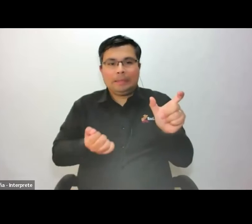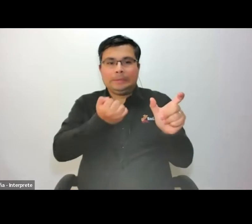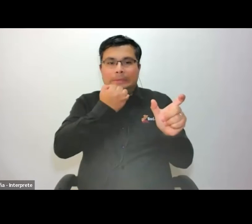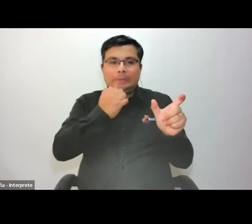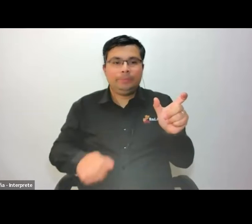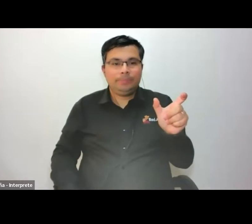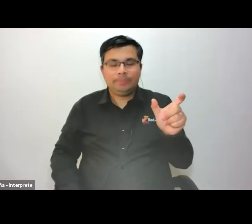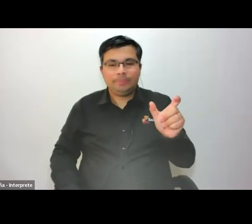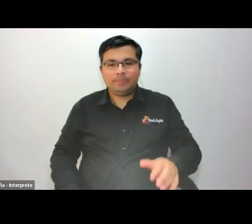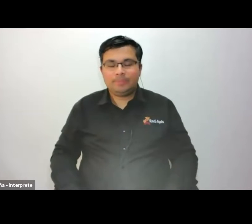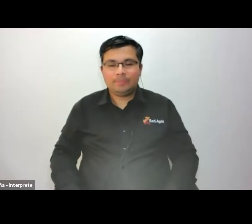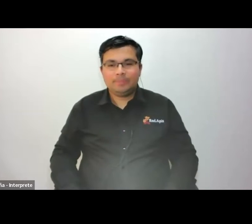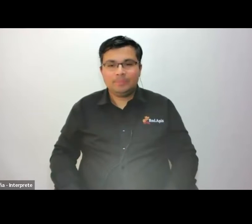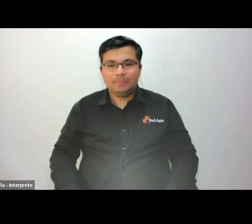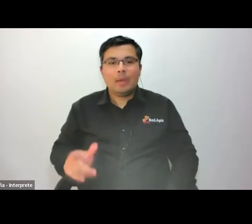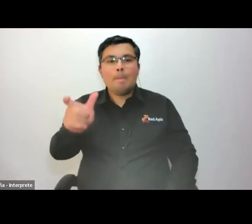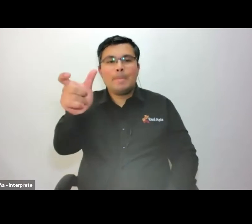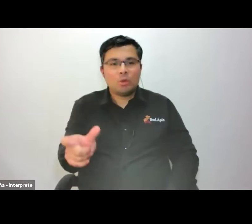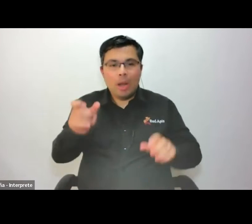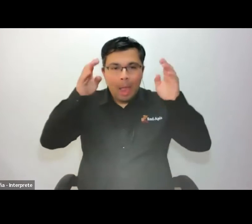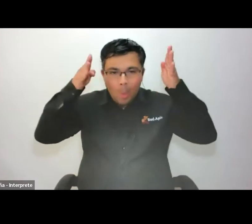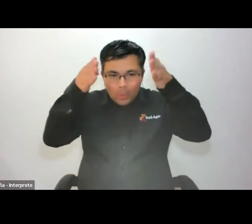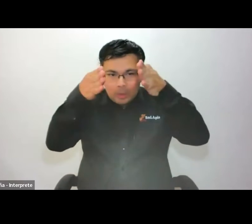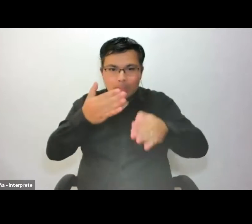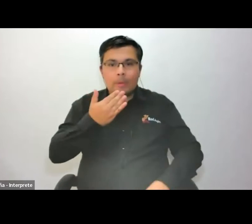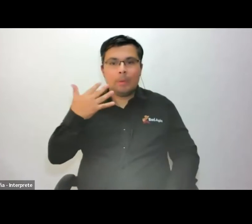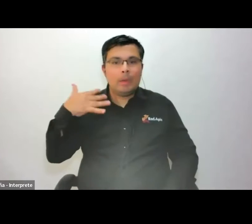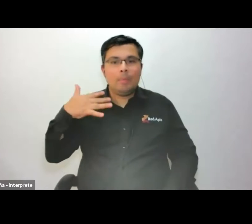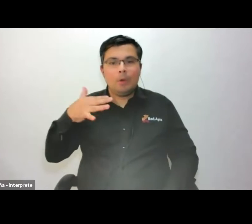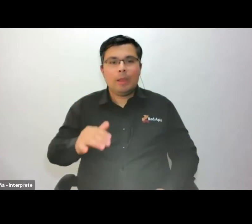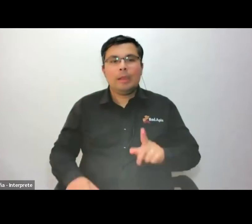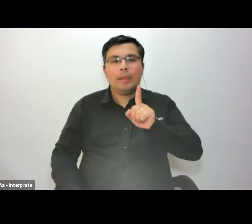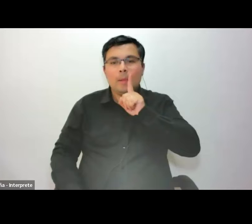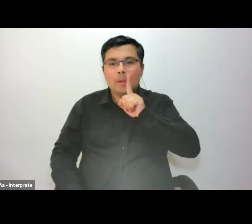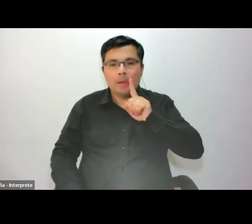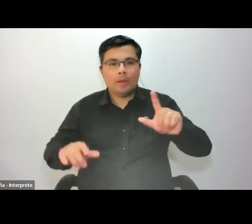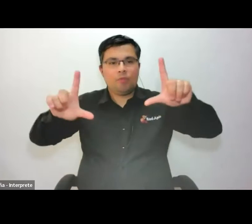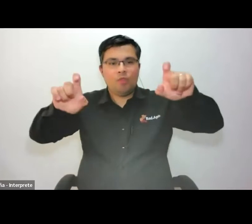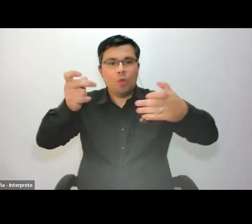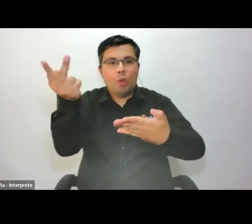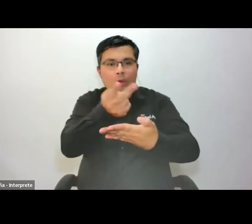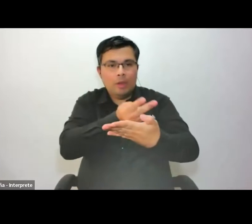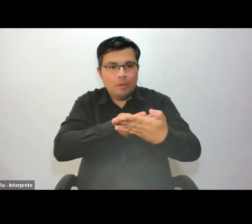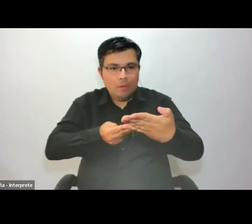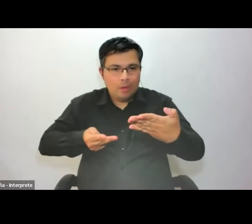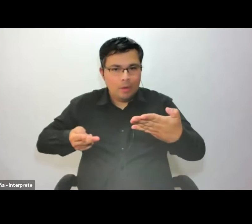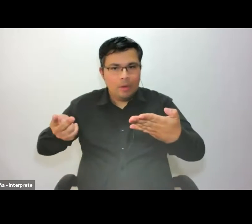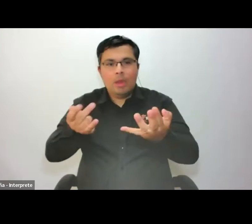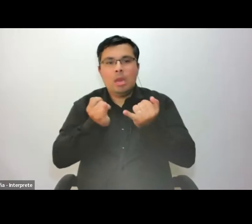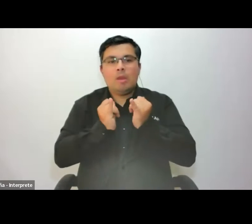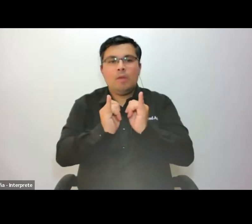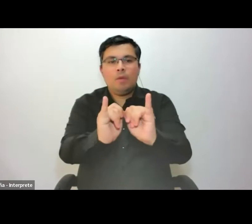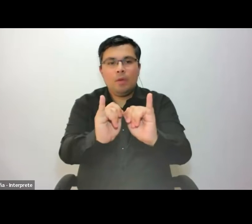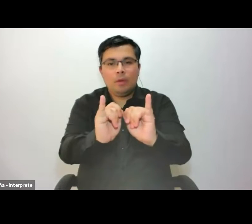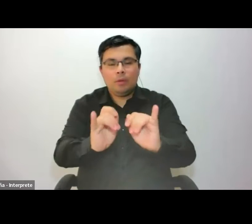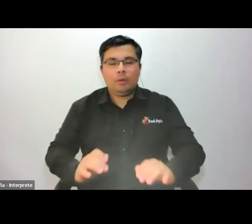eh, también es necesario contar con infografías respecto del trato respetuoso. Que estas infografías